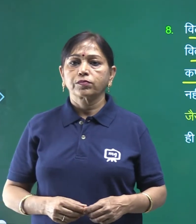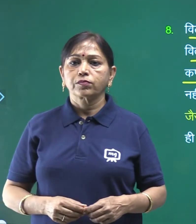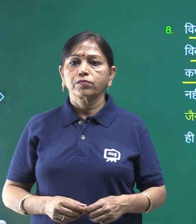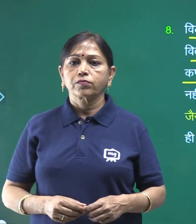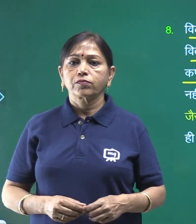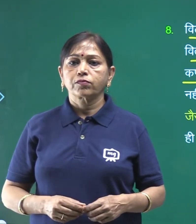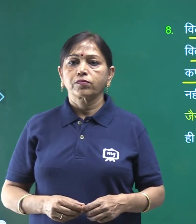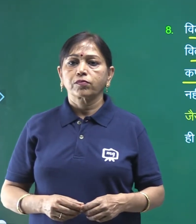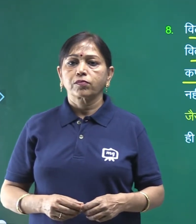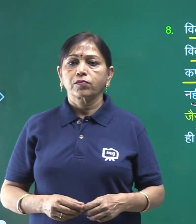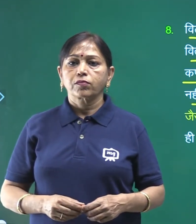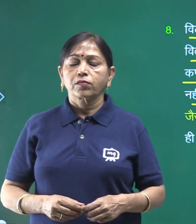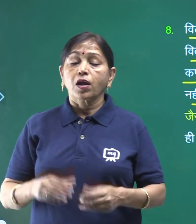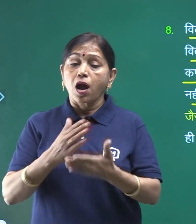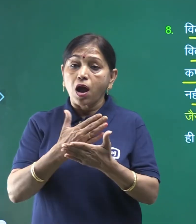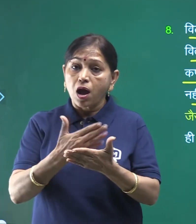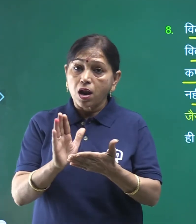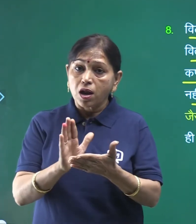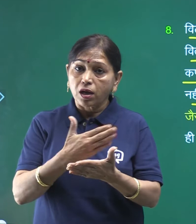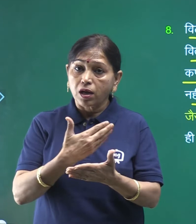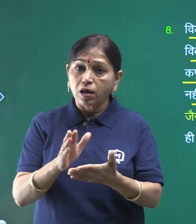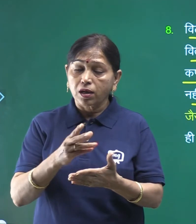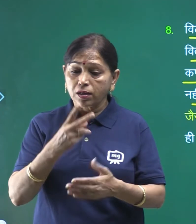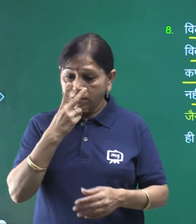अलग अलग पहचाना नहीं जा सकता।